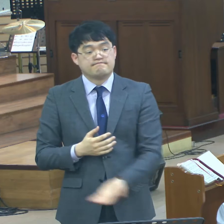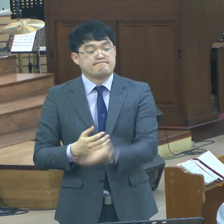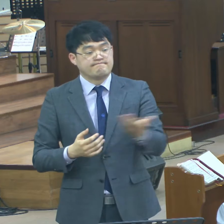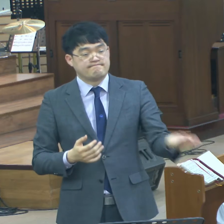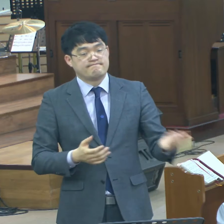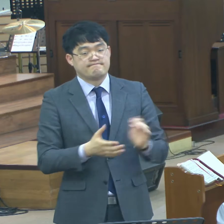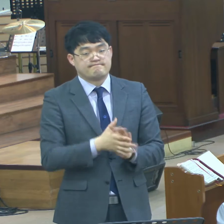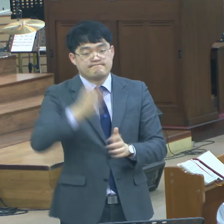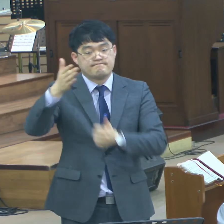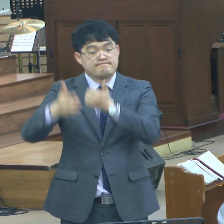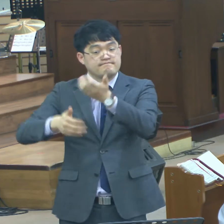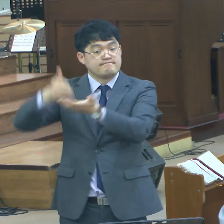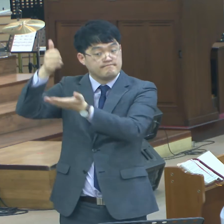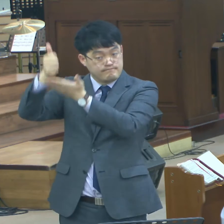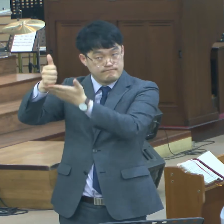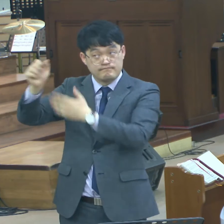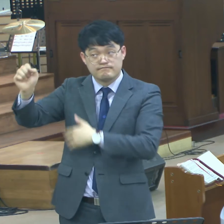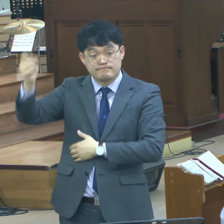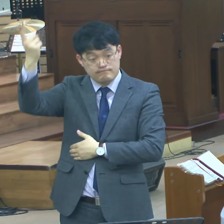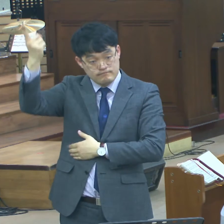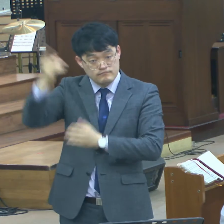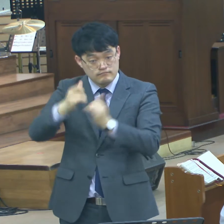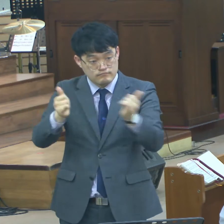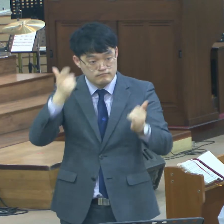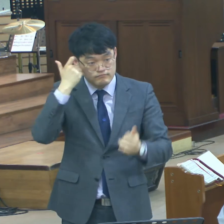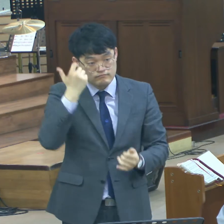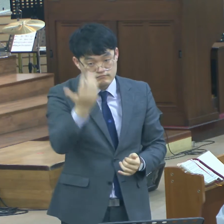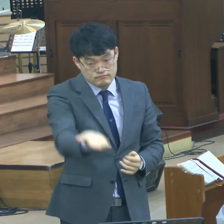여러분은 하나님께로부터 나셨습니까?